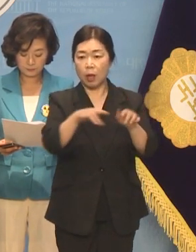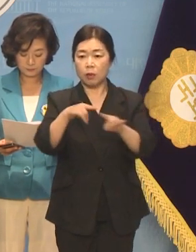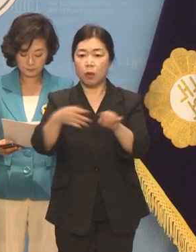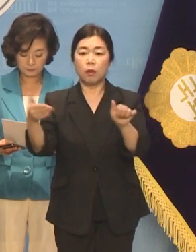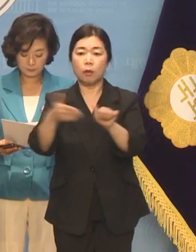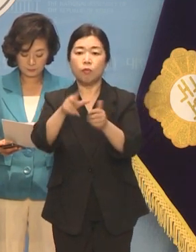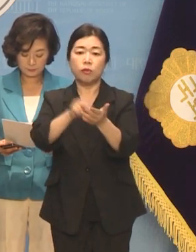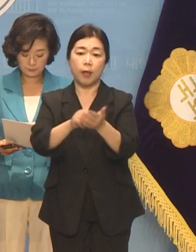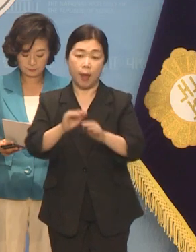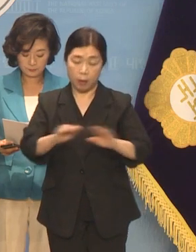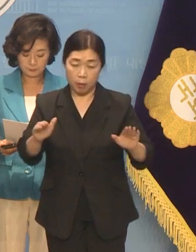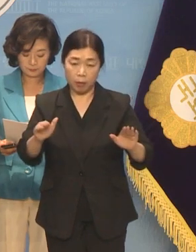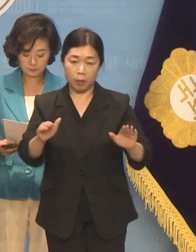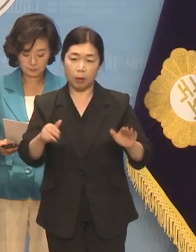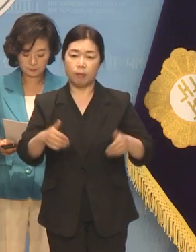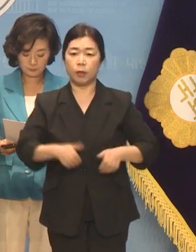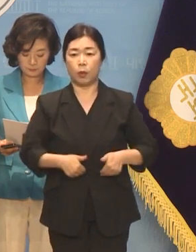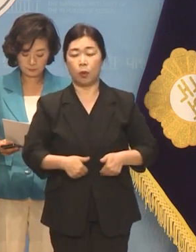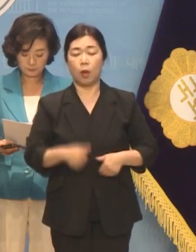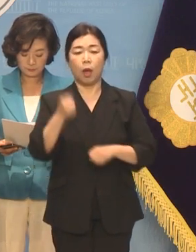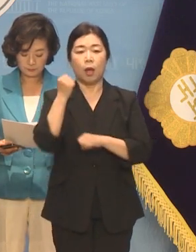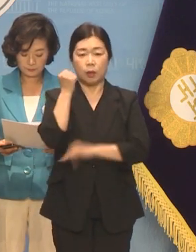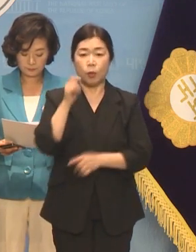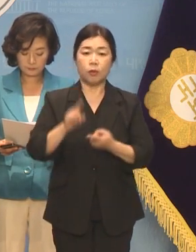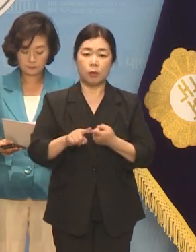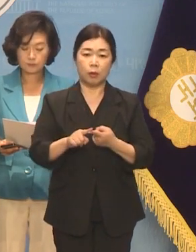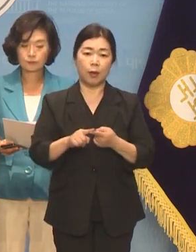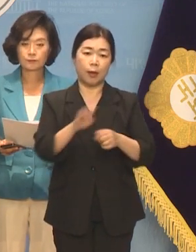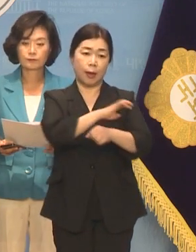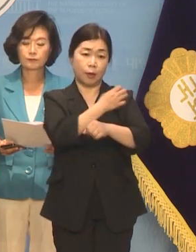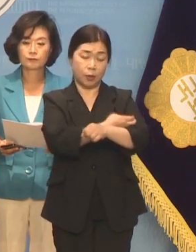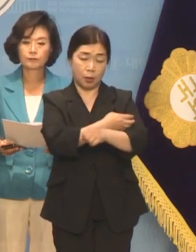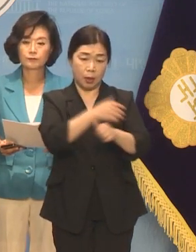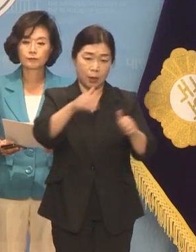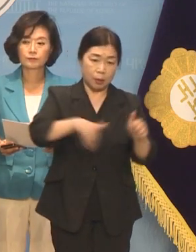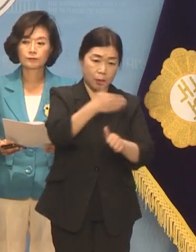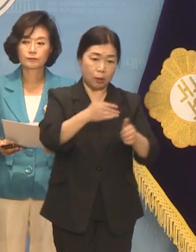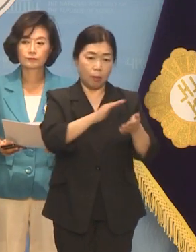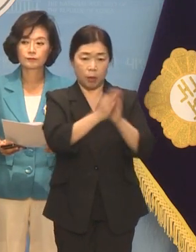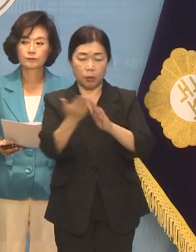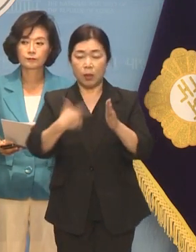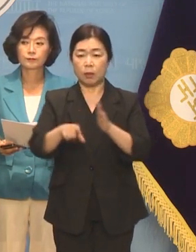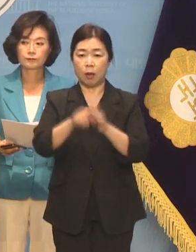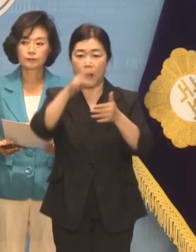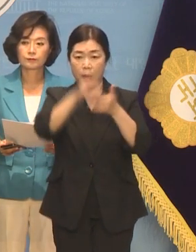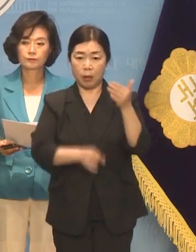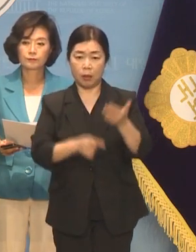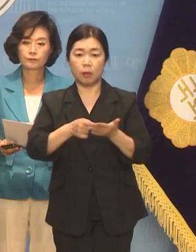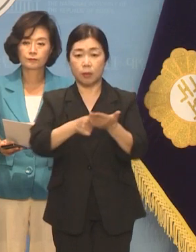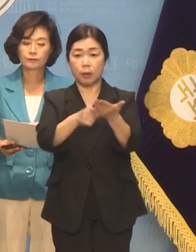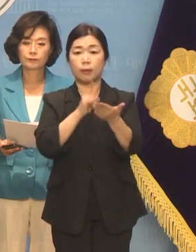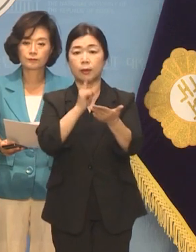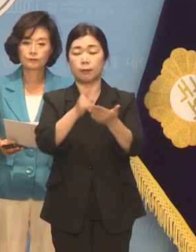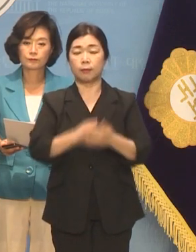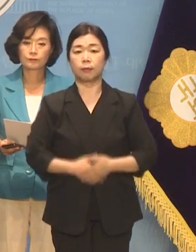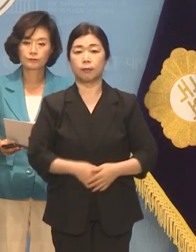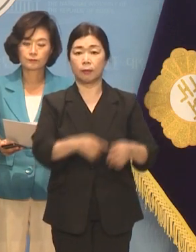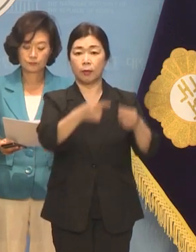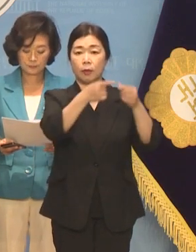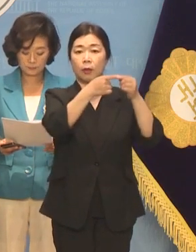개선하고 근본적으로 에너지 산업 생태계의 대전환을 위해 다음과 같이 요구한다.